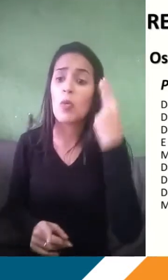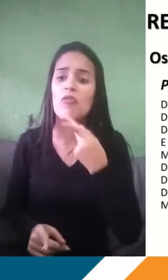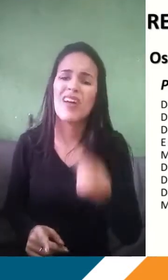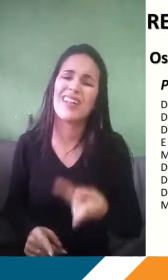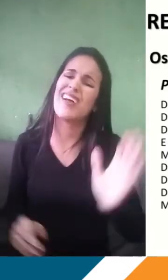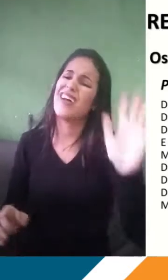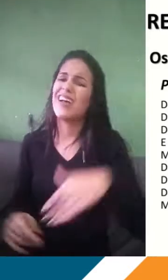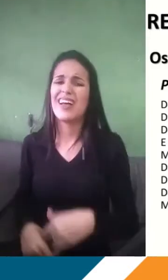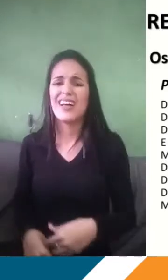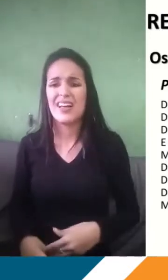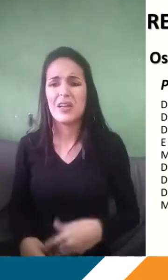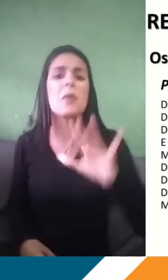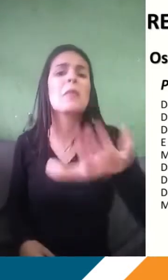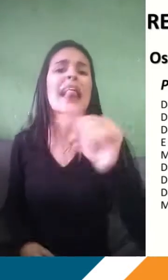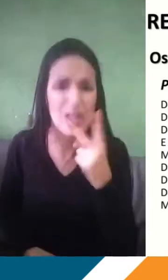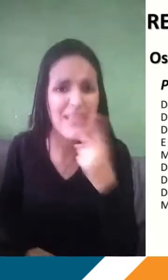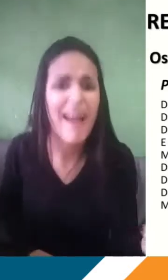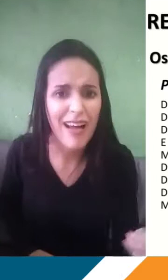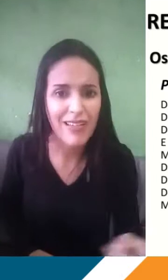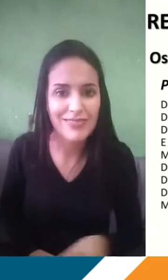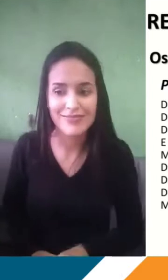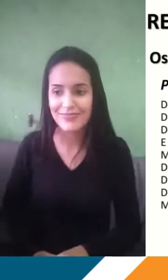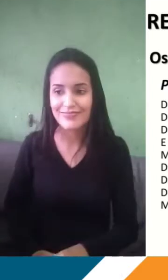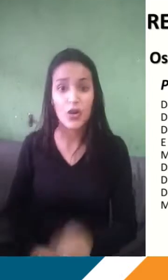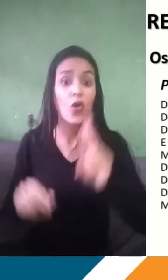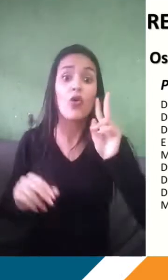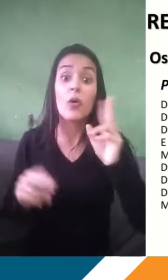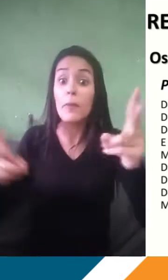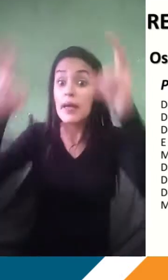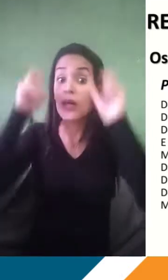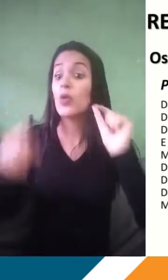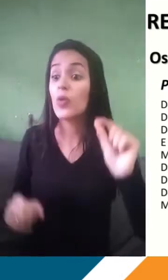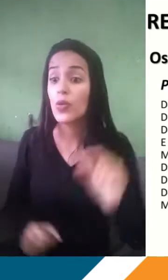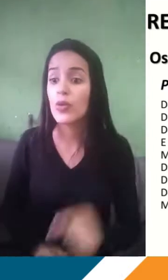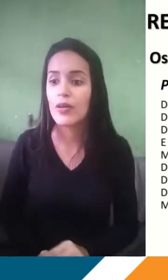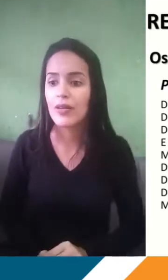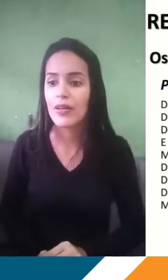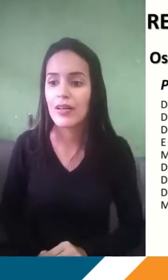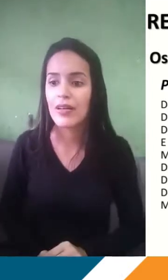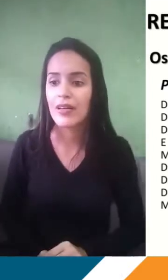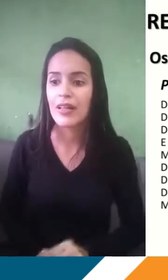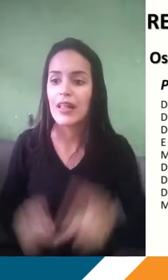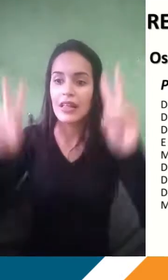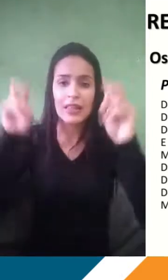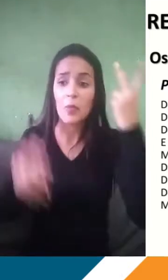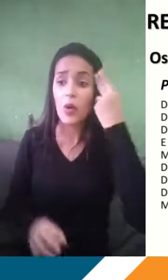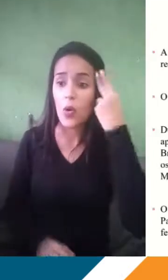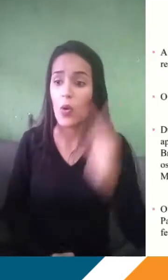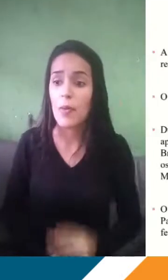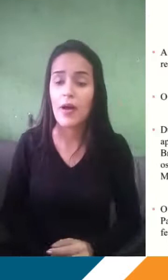a temática cotidiana, versos livres, versos sem métrica e a crítica ao formalismo